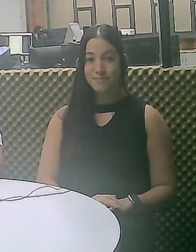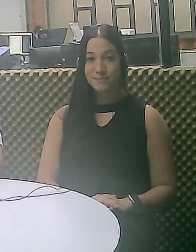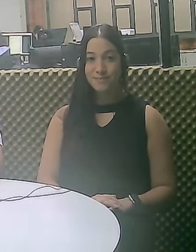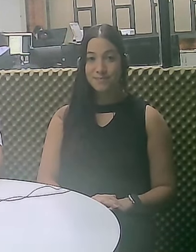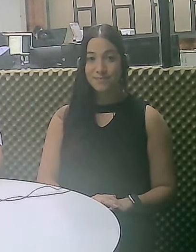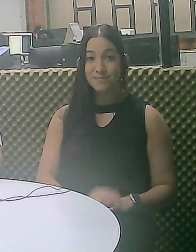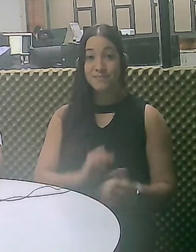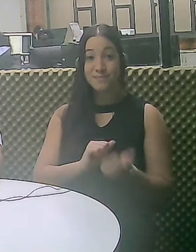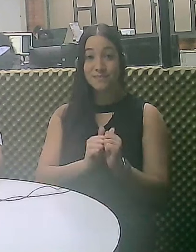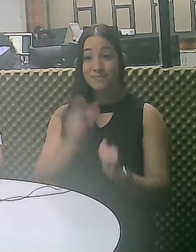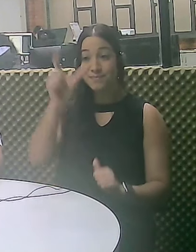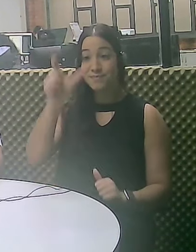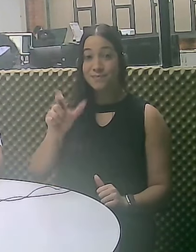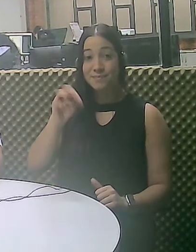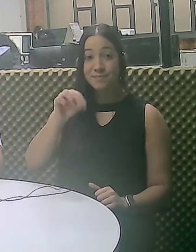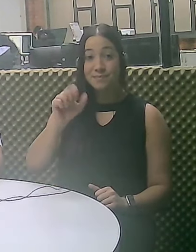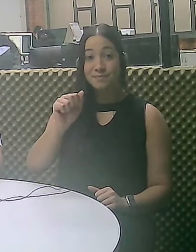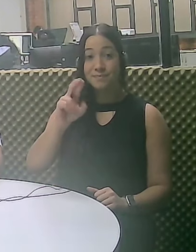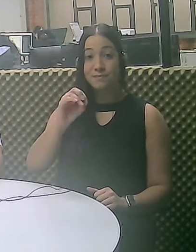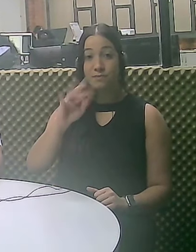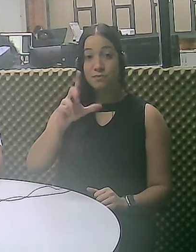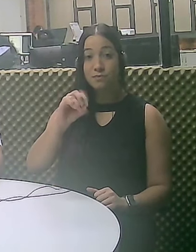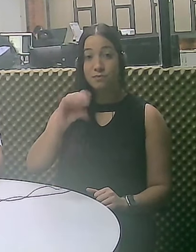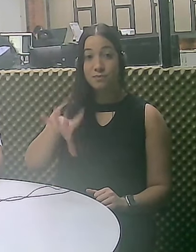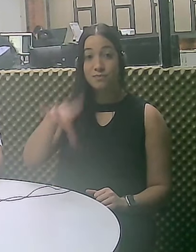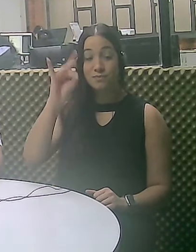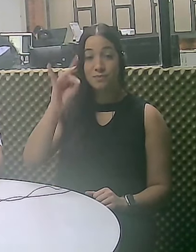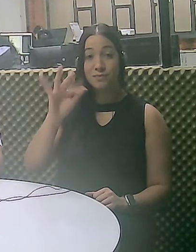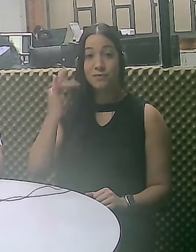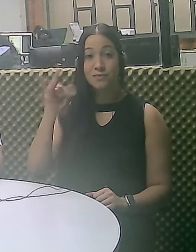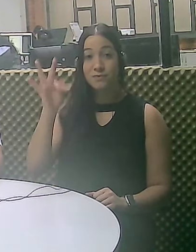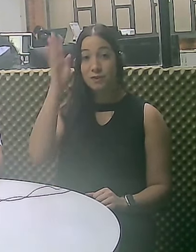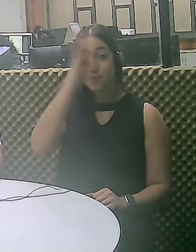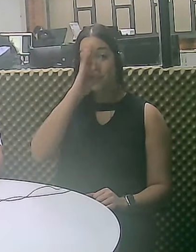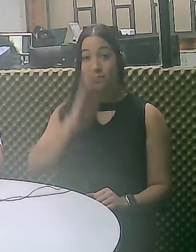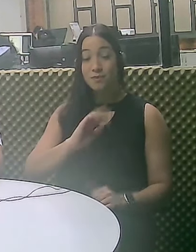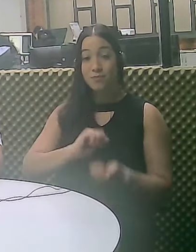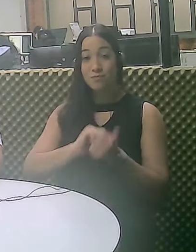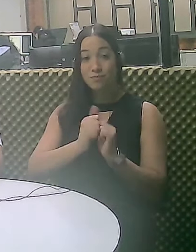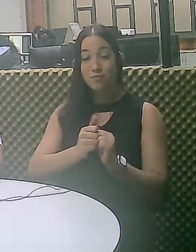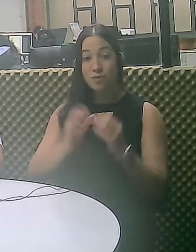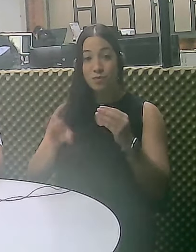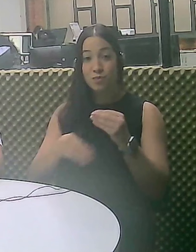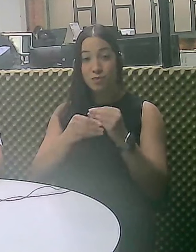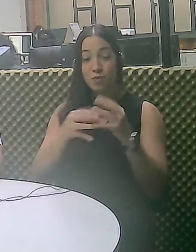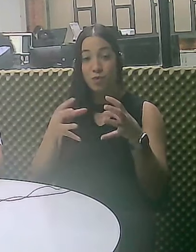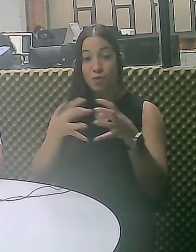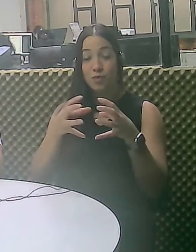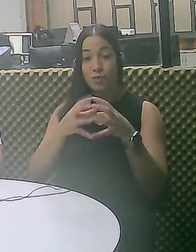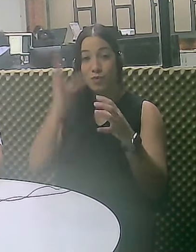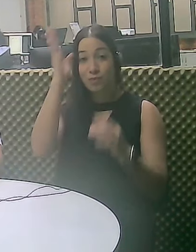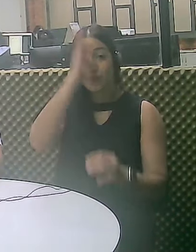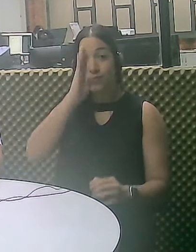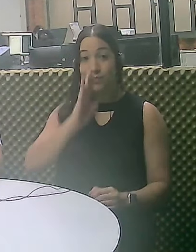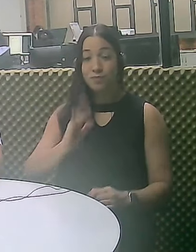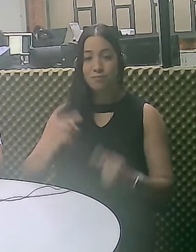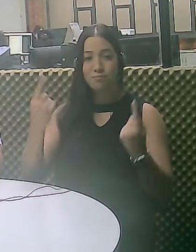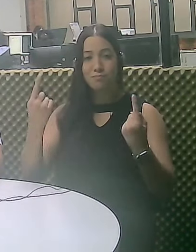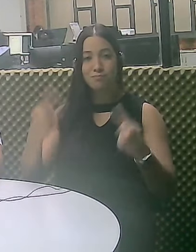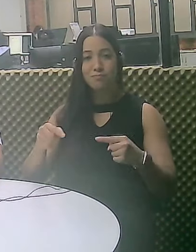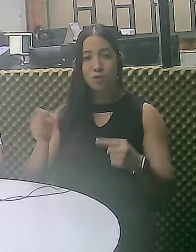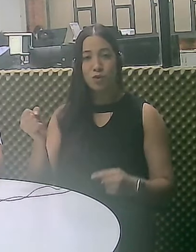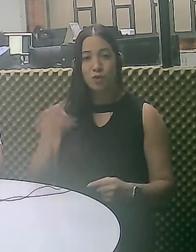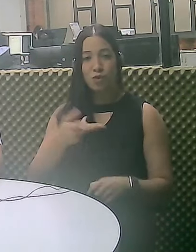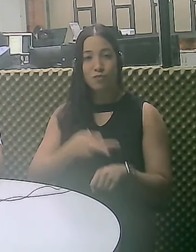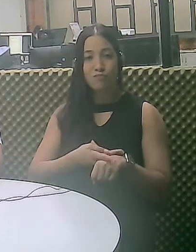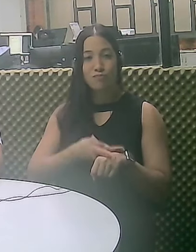O atleta Marco Túlio Silva está convocado pela Confederação Brasileira de Atletismo para integrar a Seleção Brasileira na disputa de mais